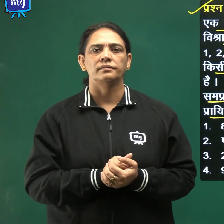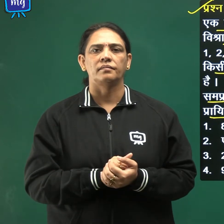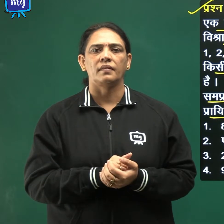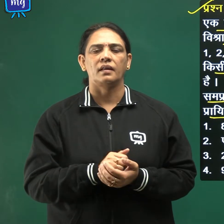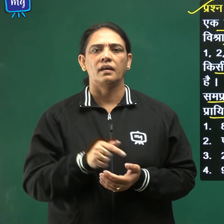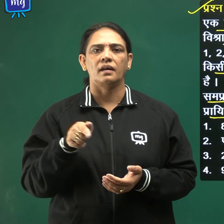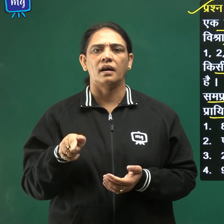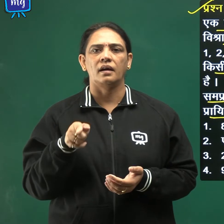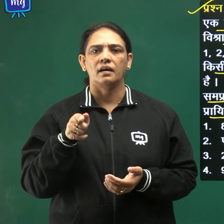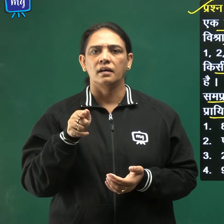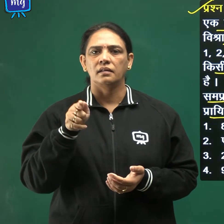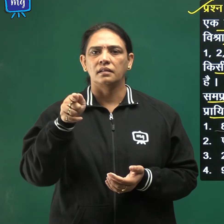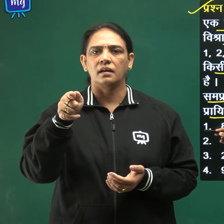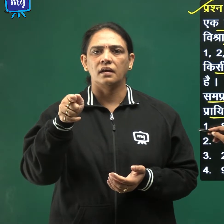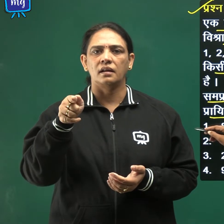कि यह रिंगित